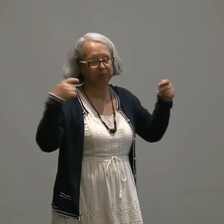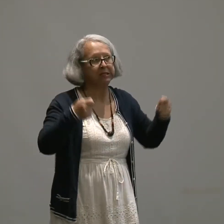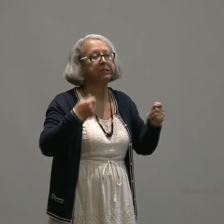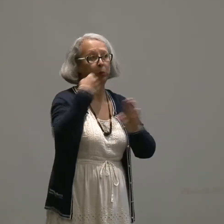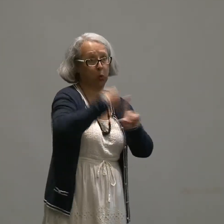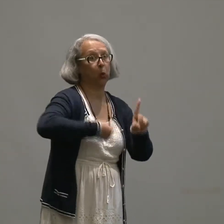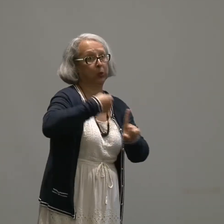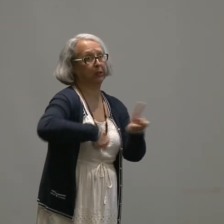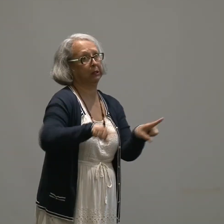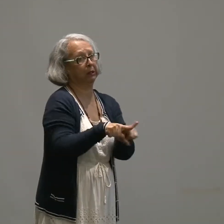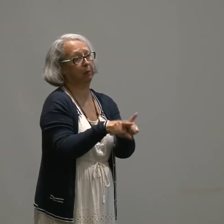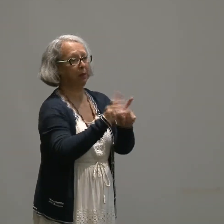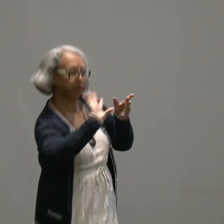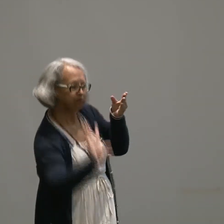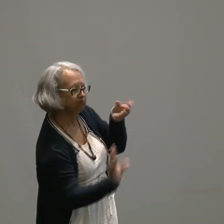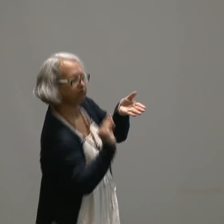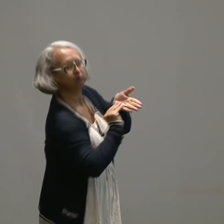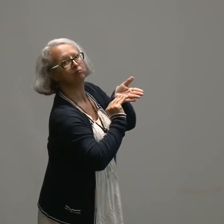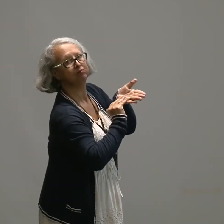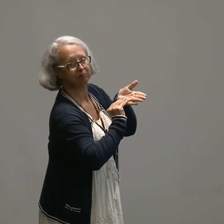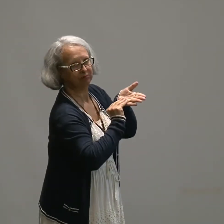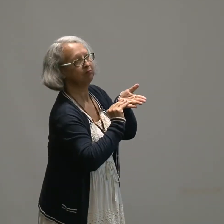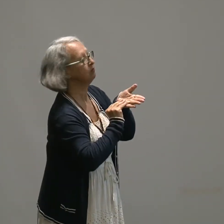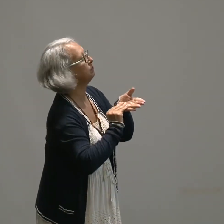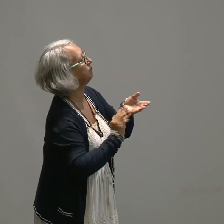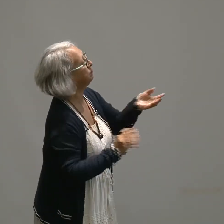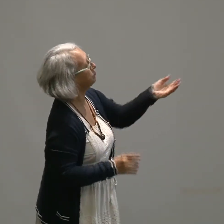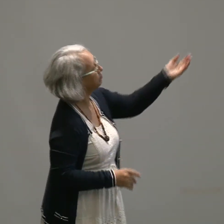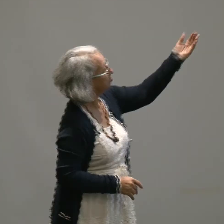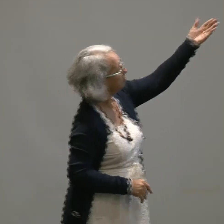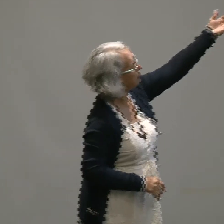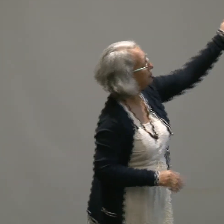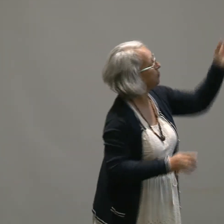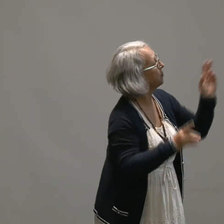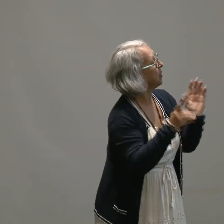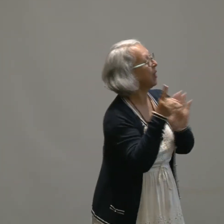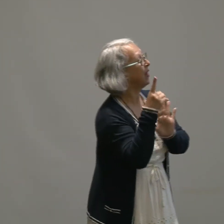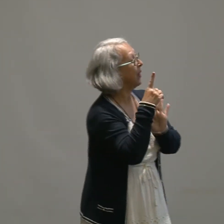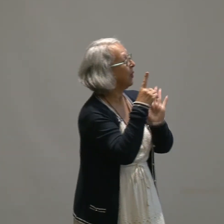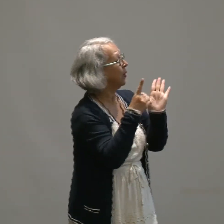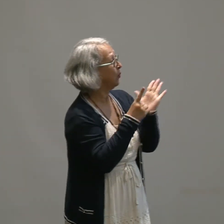consciência do que está envolvido nesses espaços de lutas que a lei reconheceu.